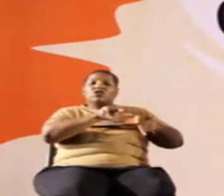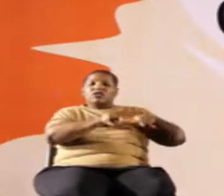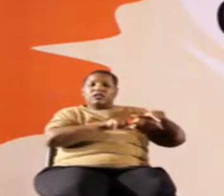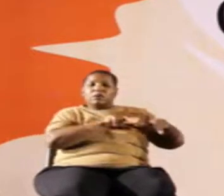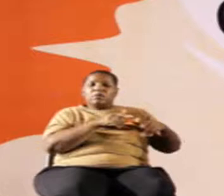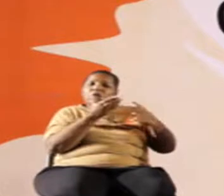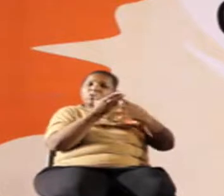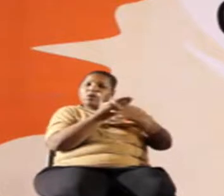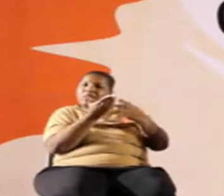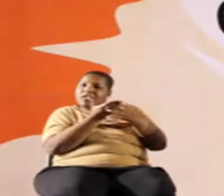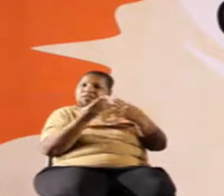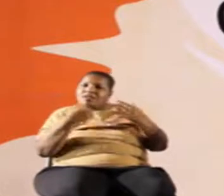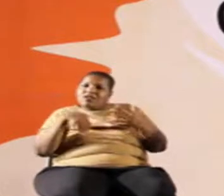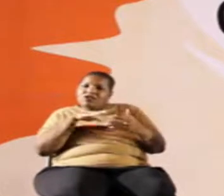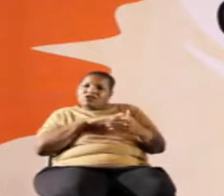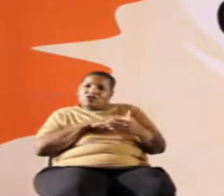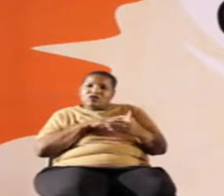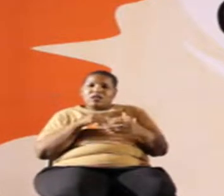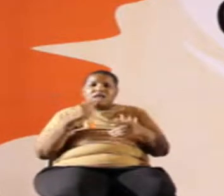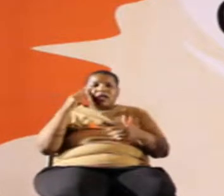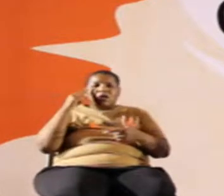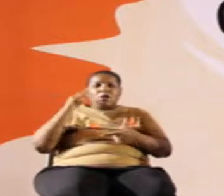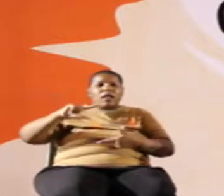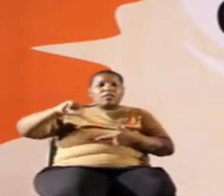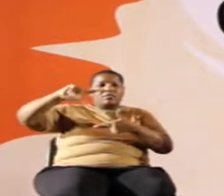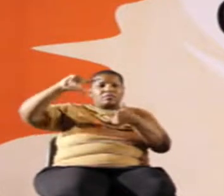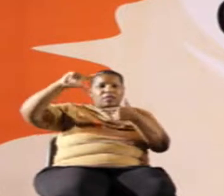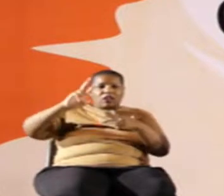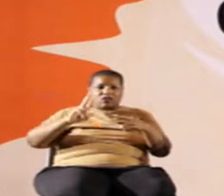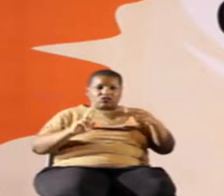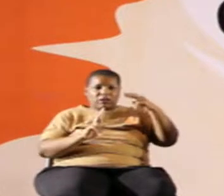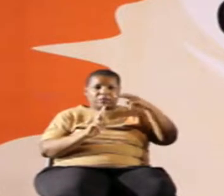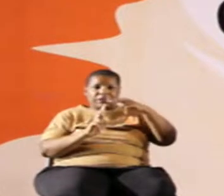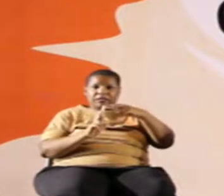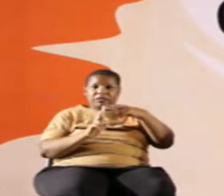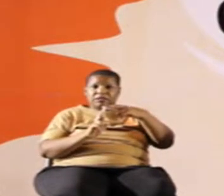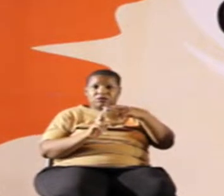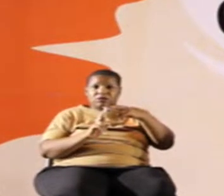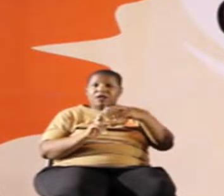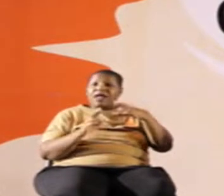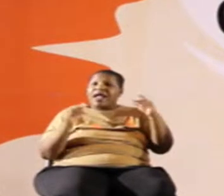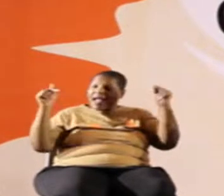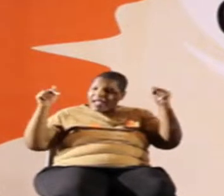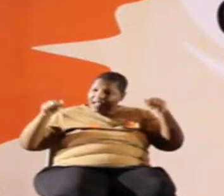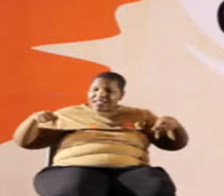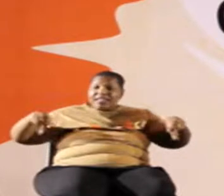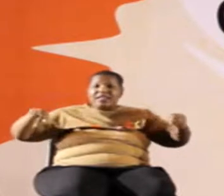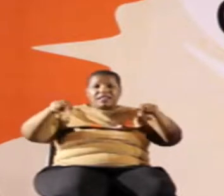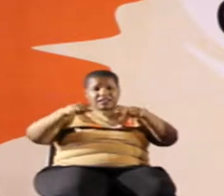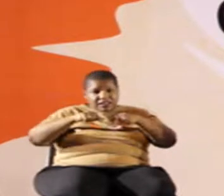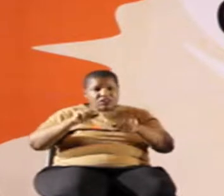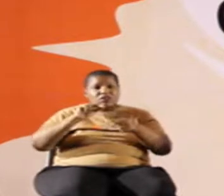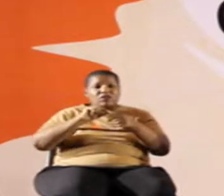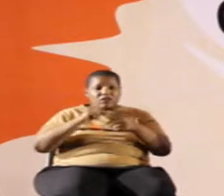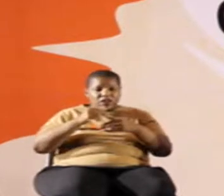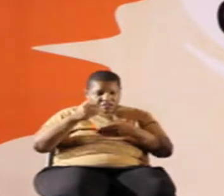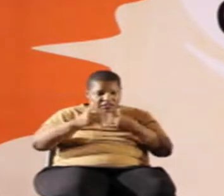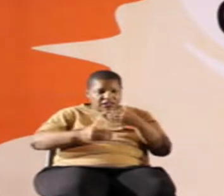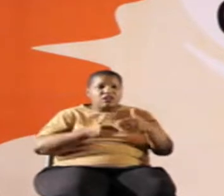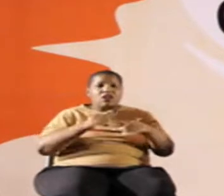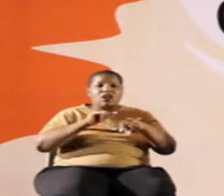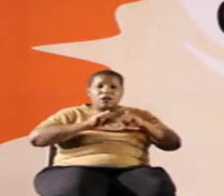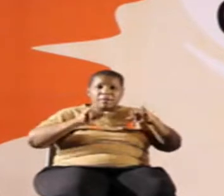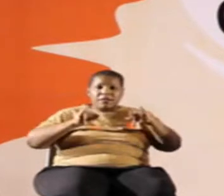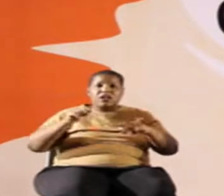nós mesmos como em telas de representação. Ou seja, é aqui a gente vai fazendo a